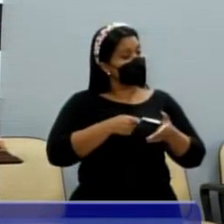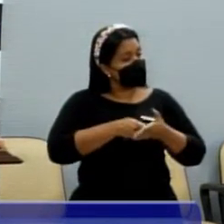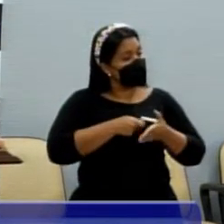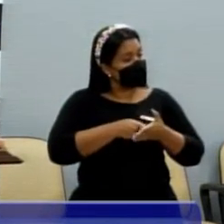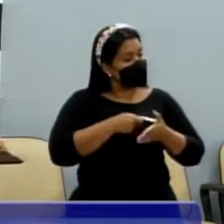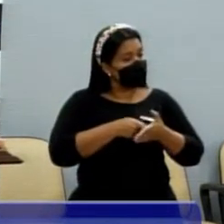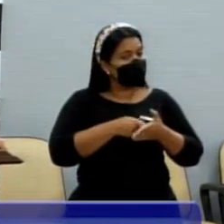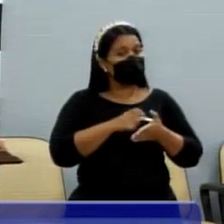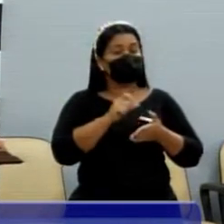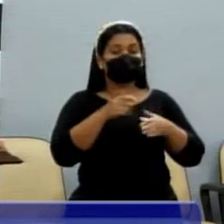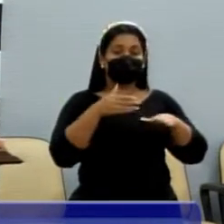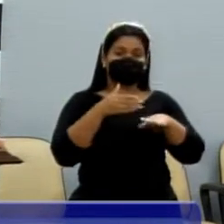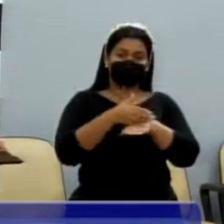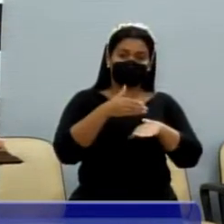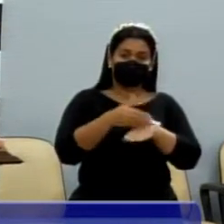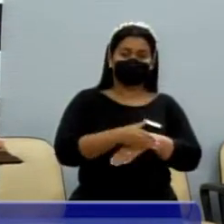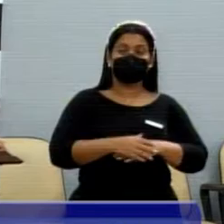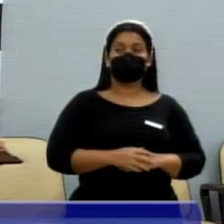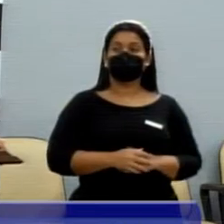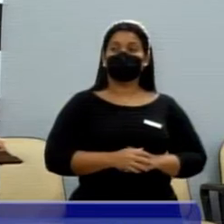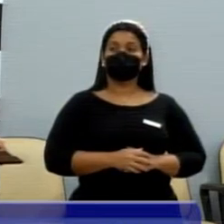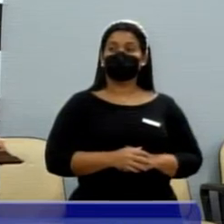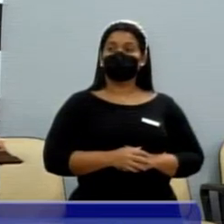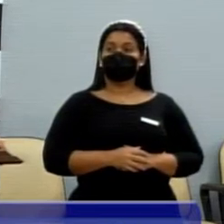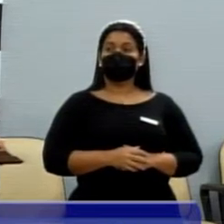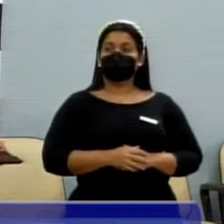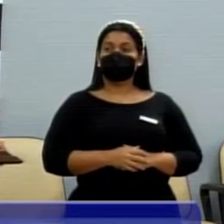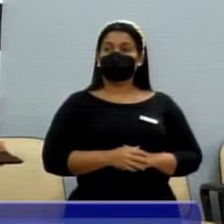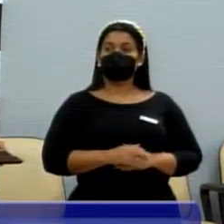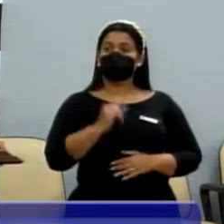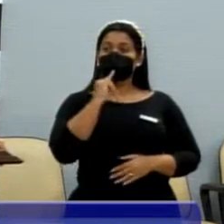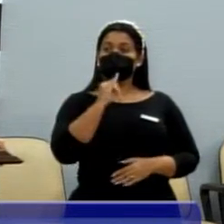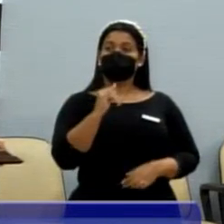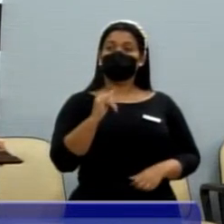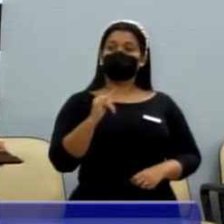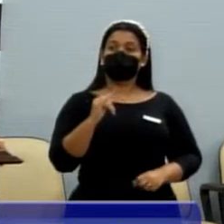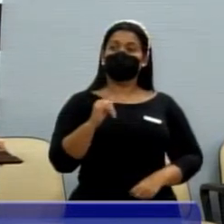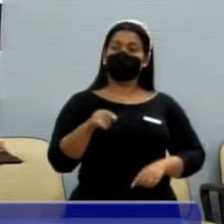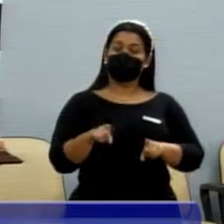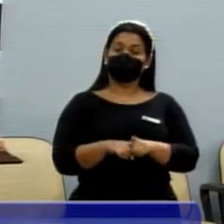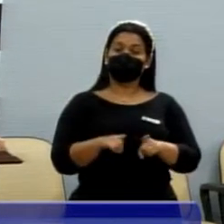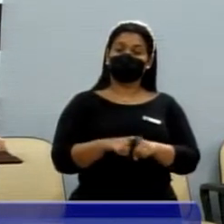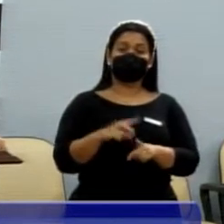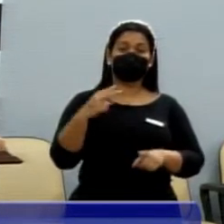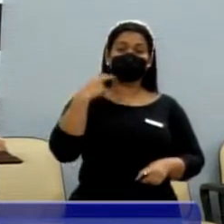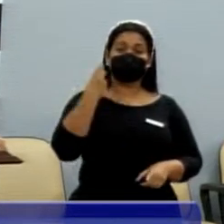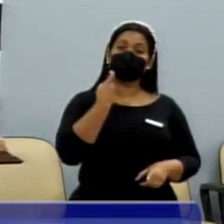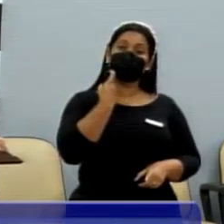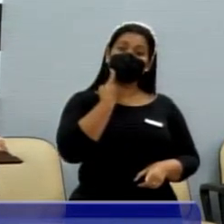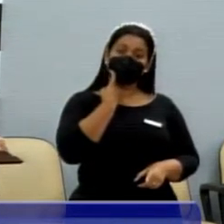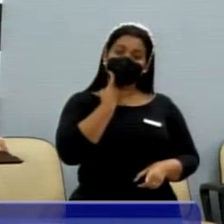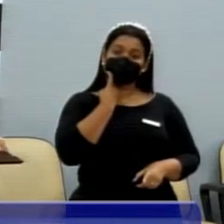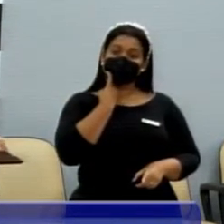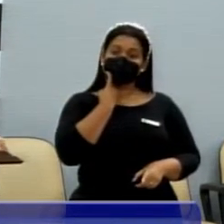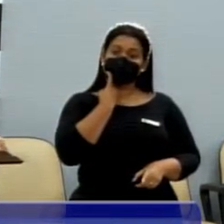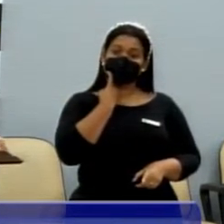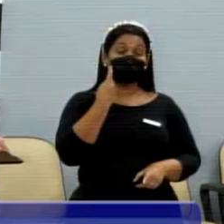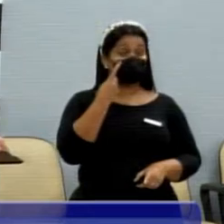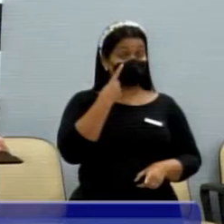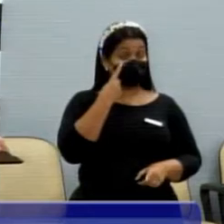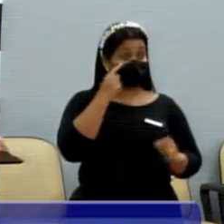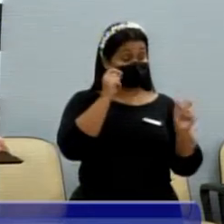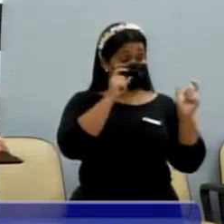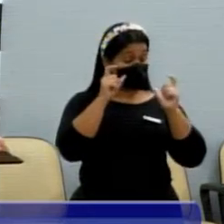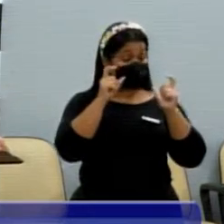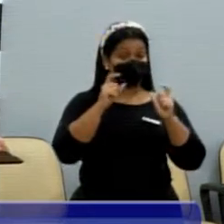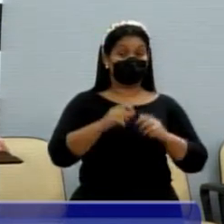nesta participação é dizer também vereadores Vereador pensam que me ouvir atentamente